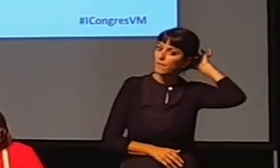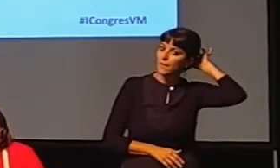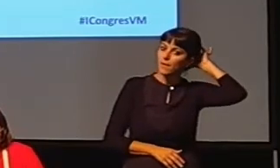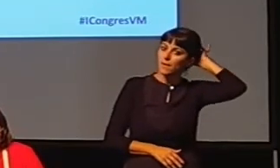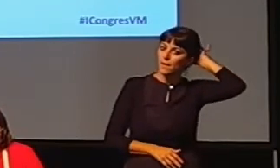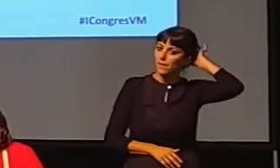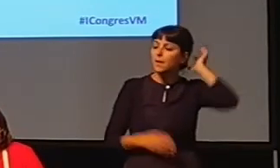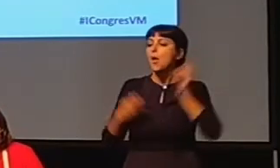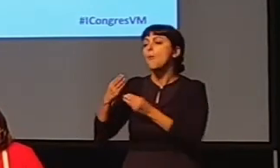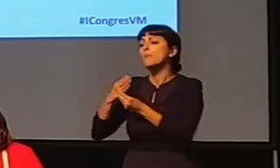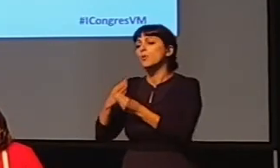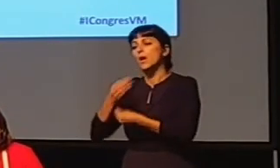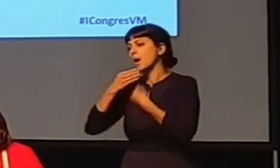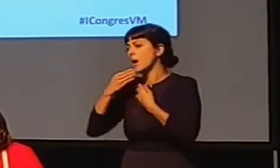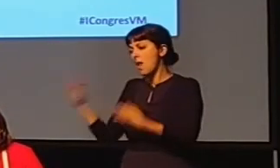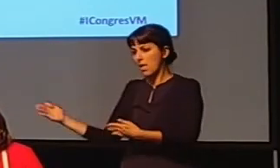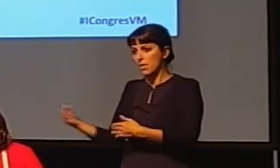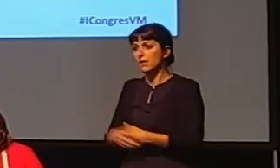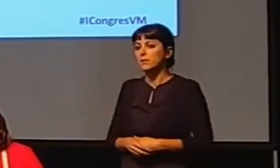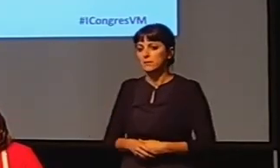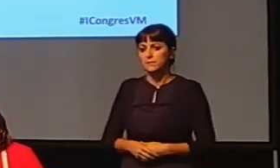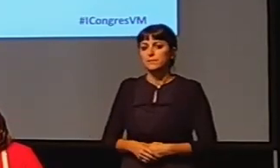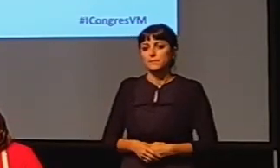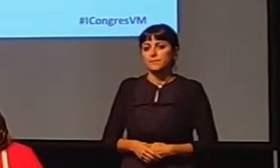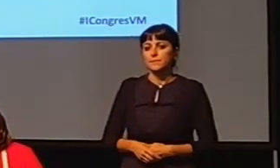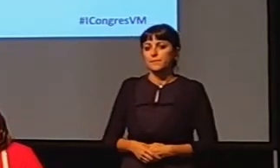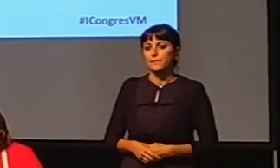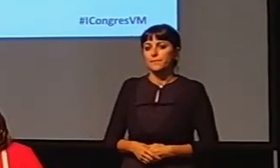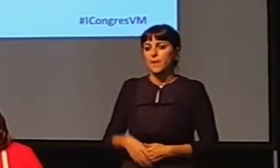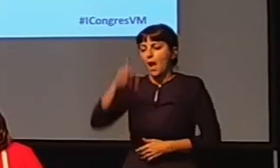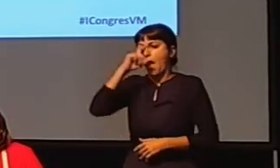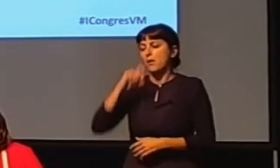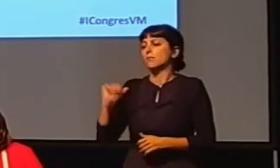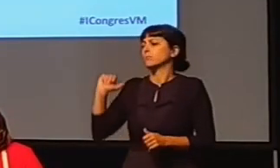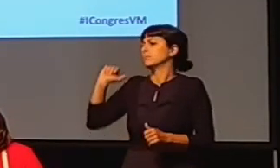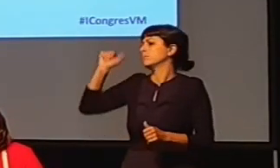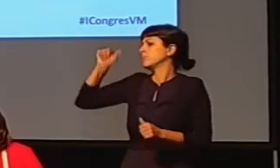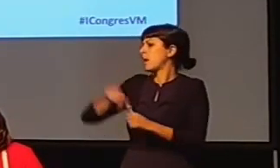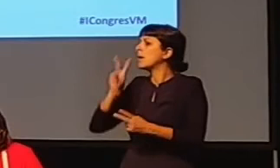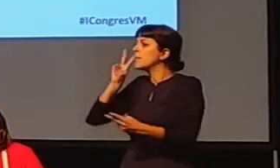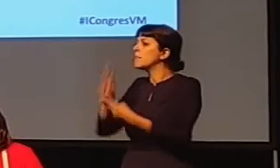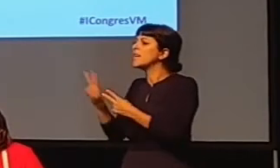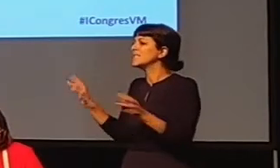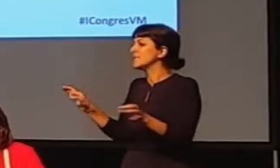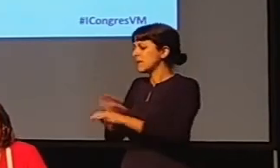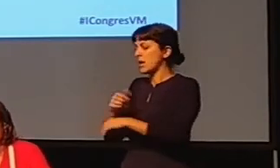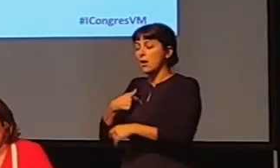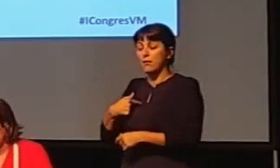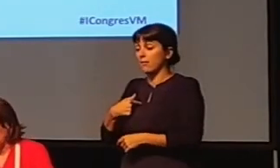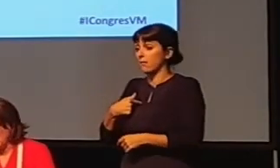Montse, muchas gracias. La verdad es que hacía muchos años que no nos veíamos, pero me has